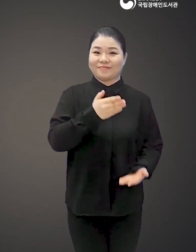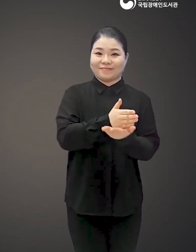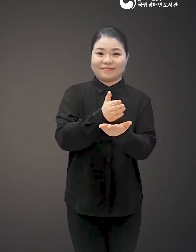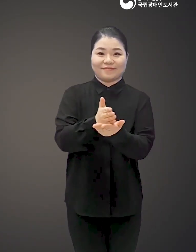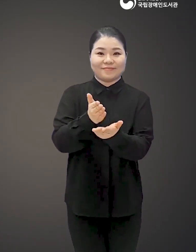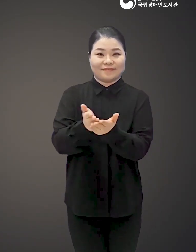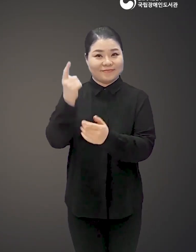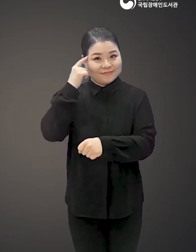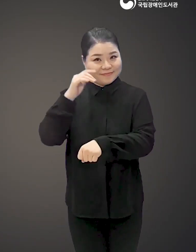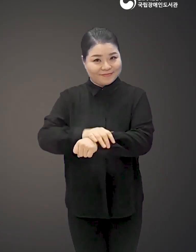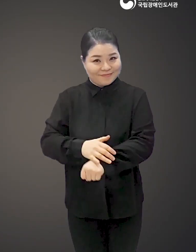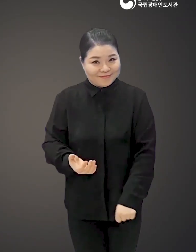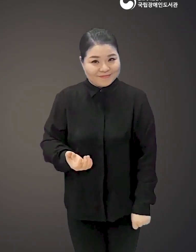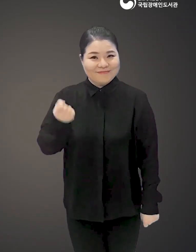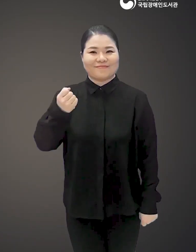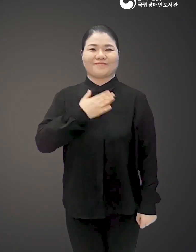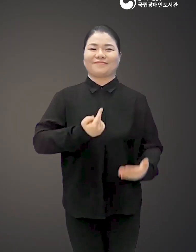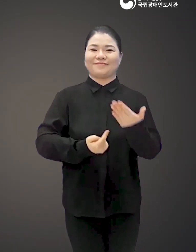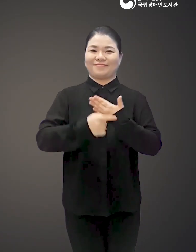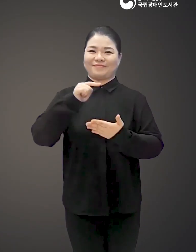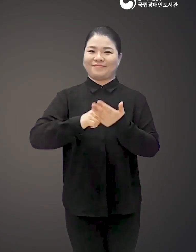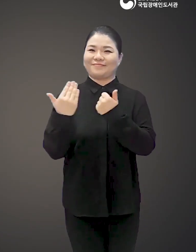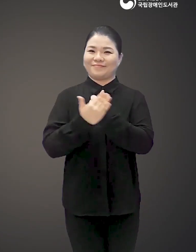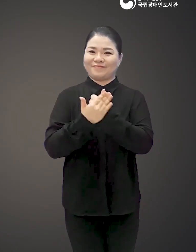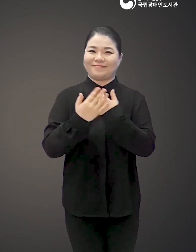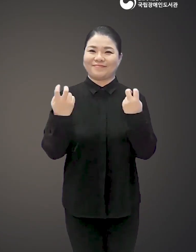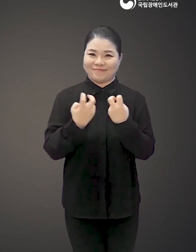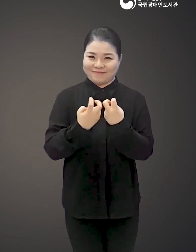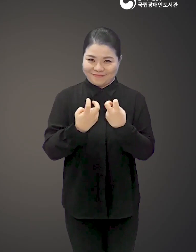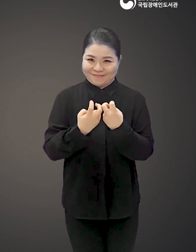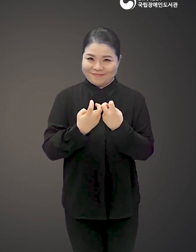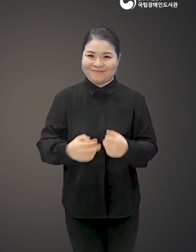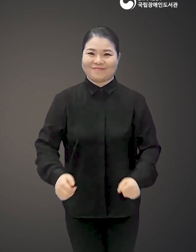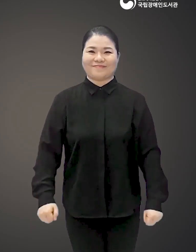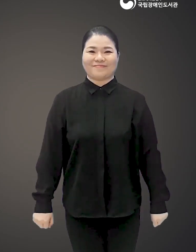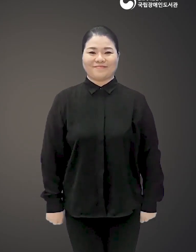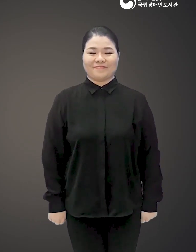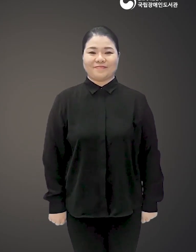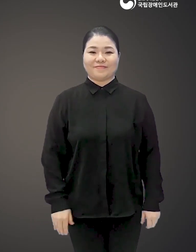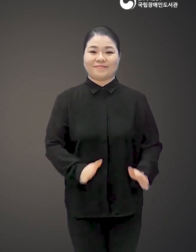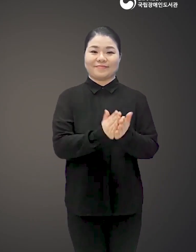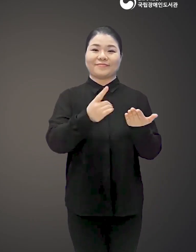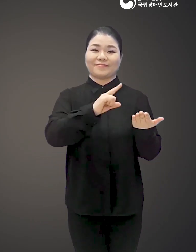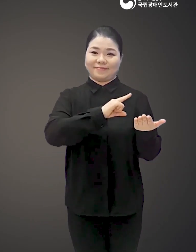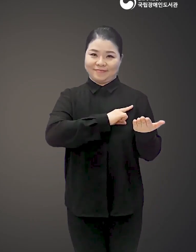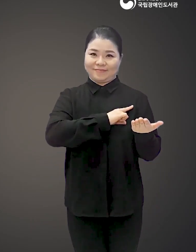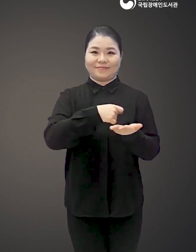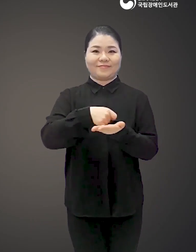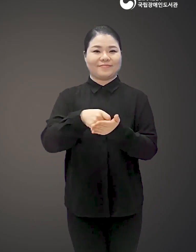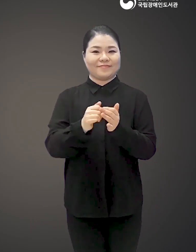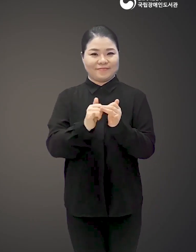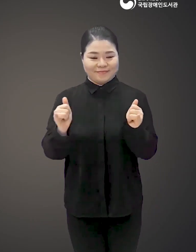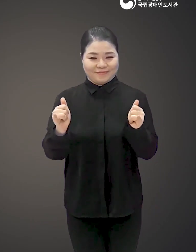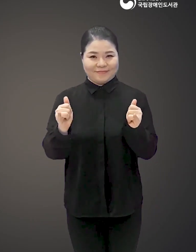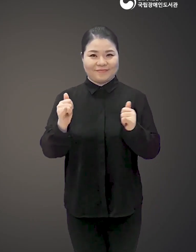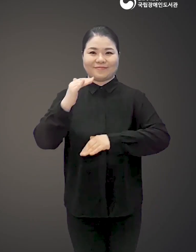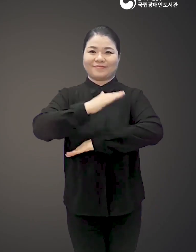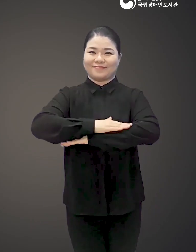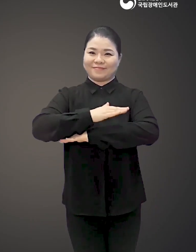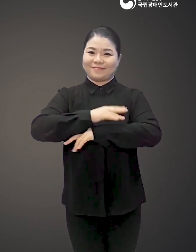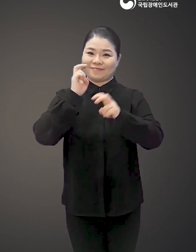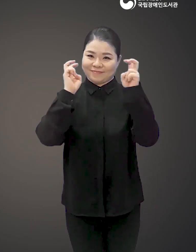53가지 지혜로 내 마음을 돌보는 법. 도서명 인생의 저력. 저자